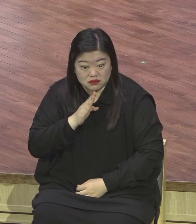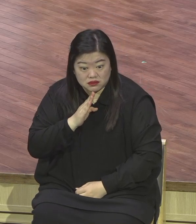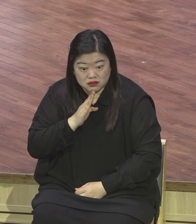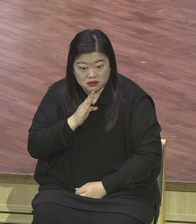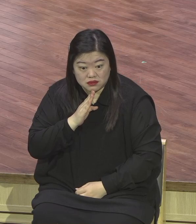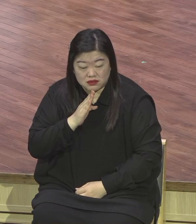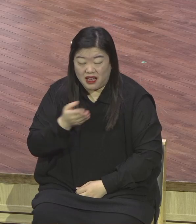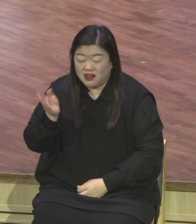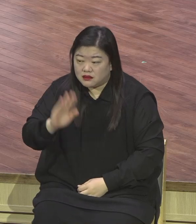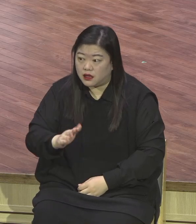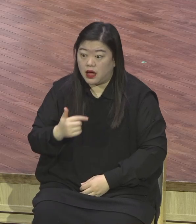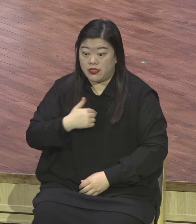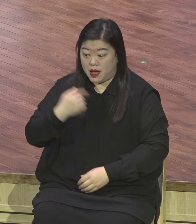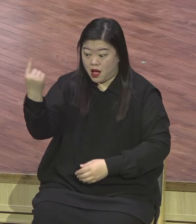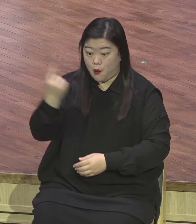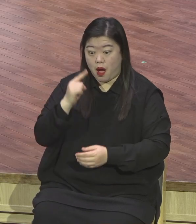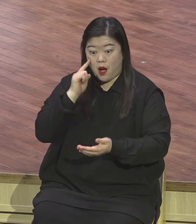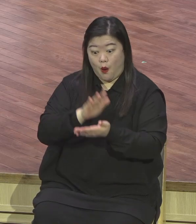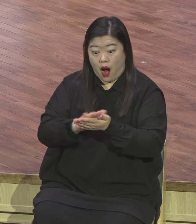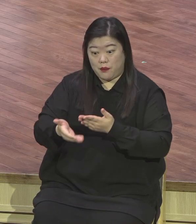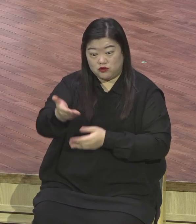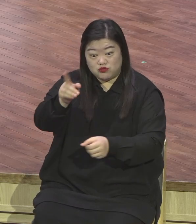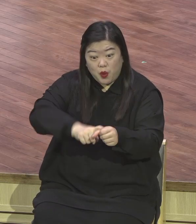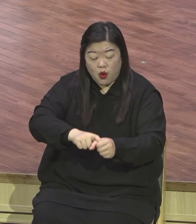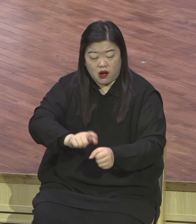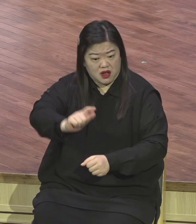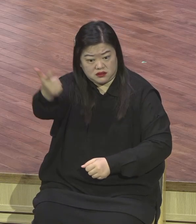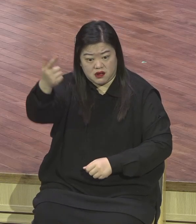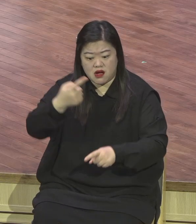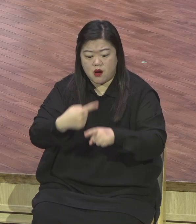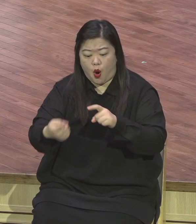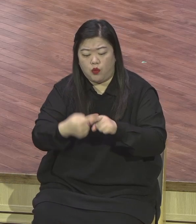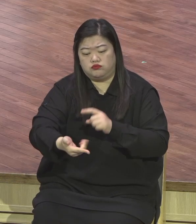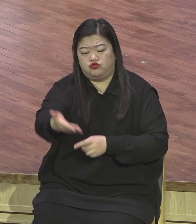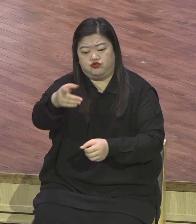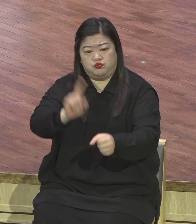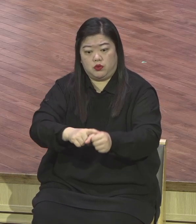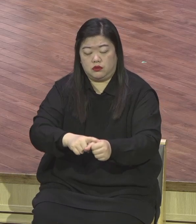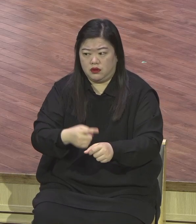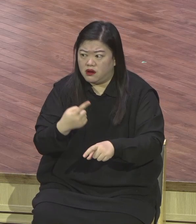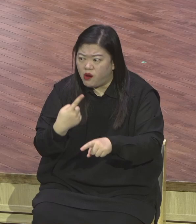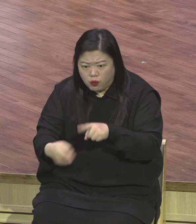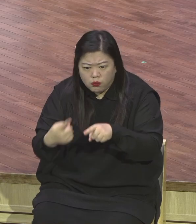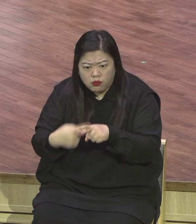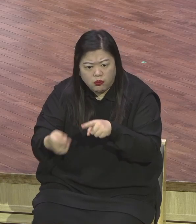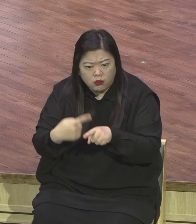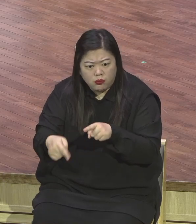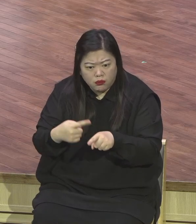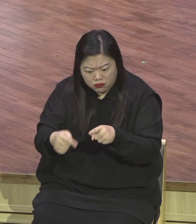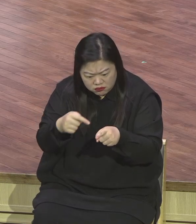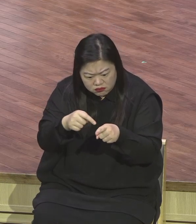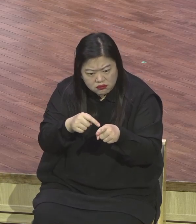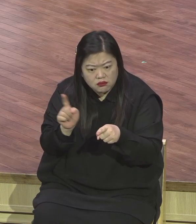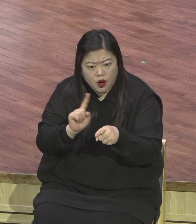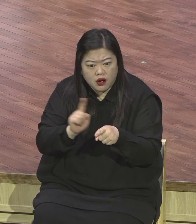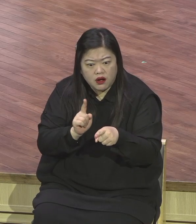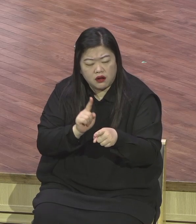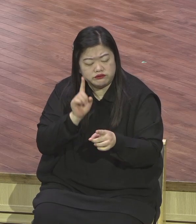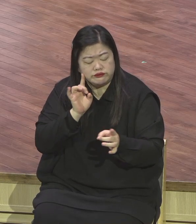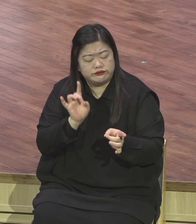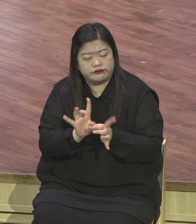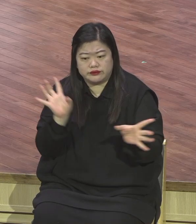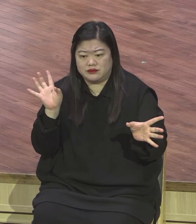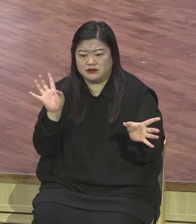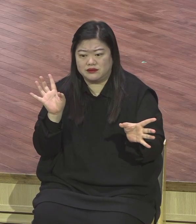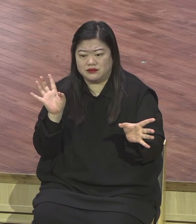화평을 주러 온 것이 아니라 금을 주러 왔다. 칼을 주러 왔다. 이렇게 말씀을 하고 있기 때문에